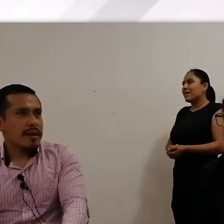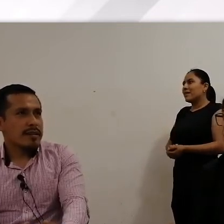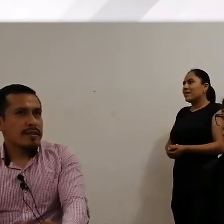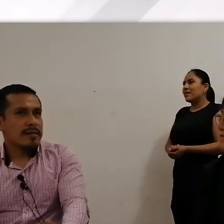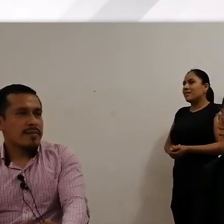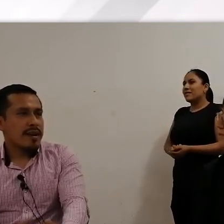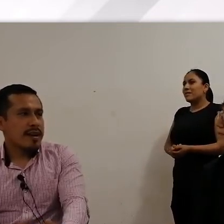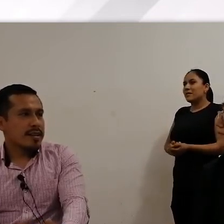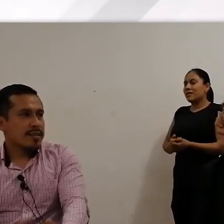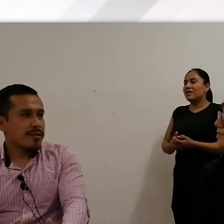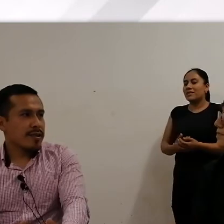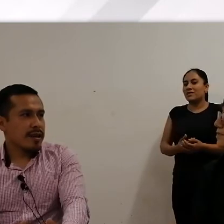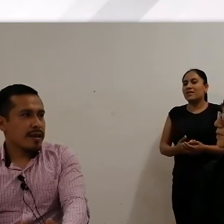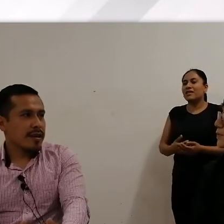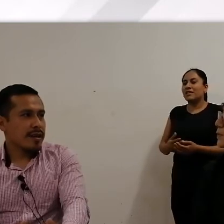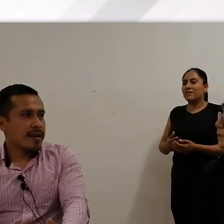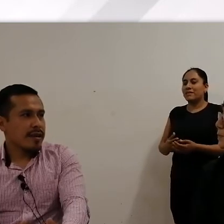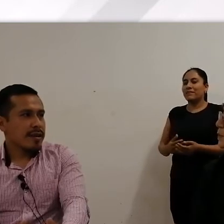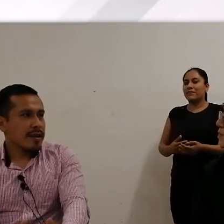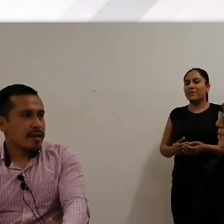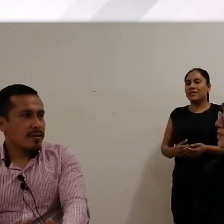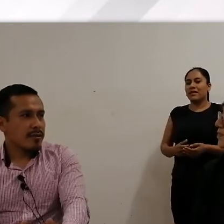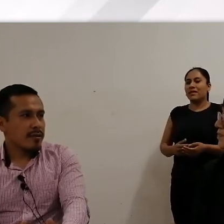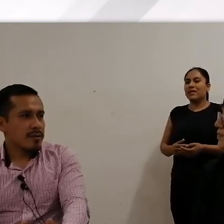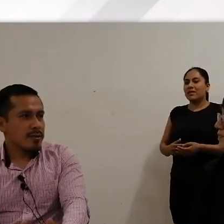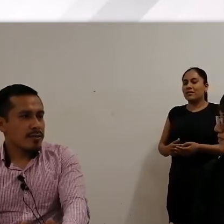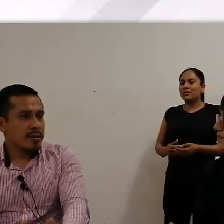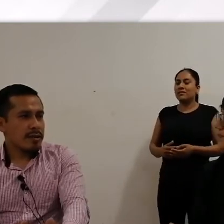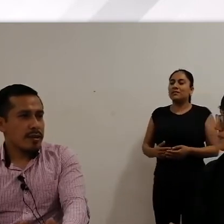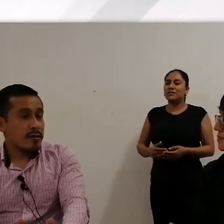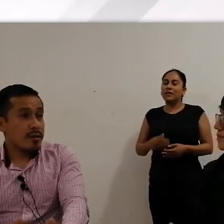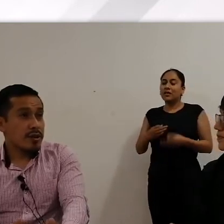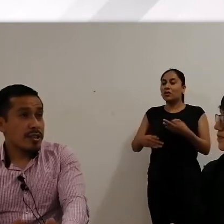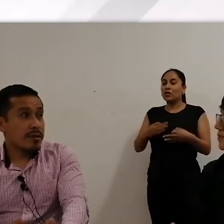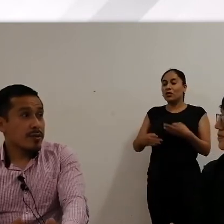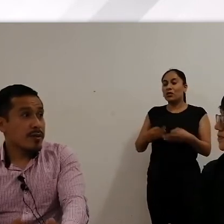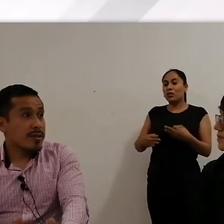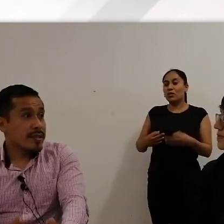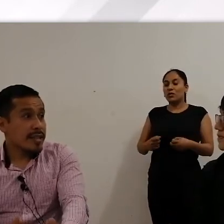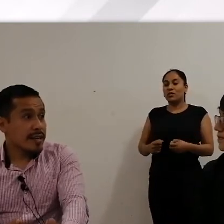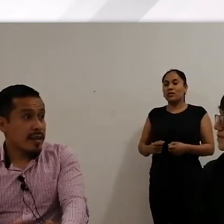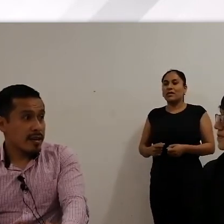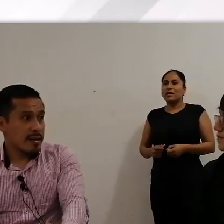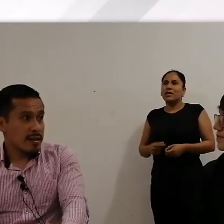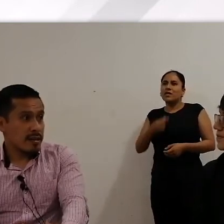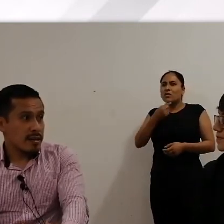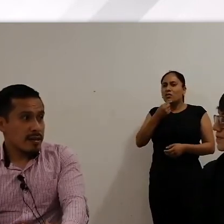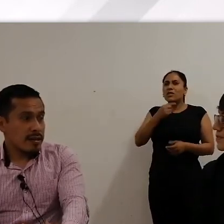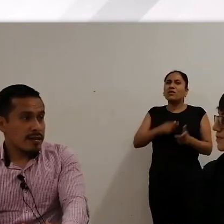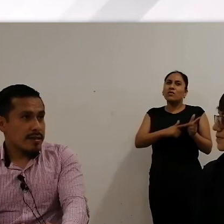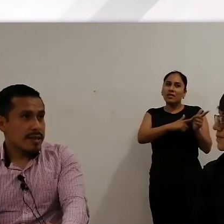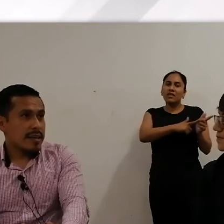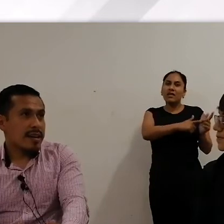¿no? El simple hecho de que todos los chicos sigan